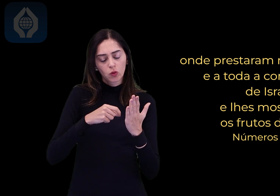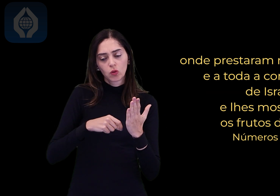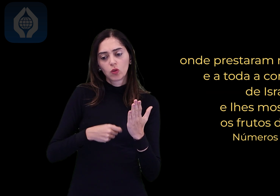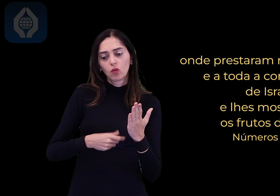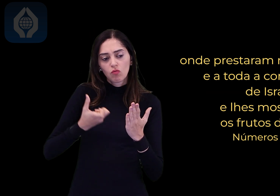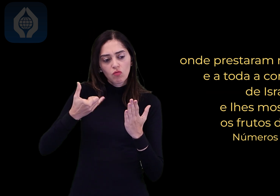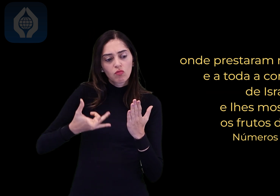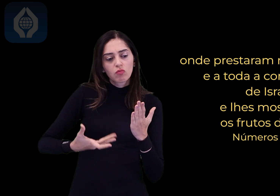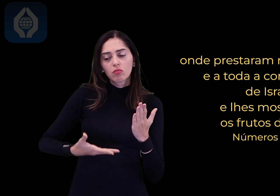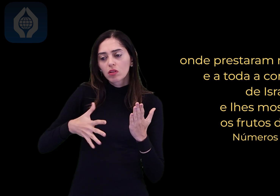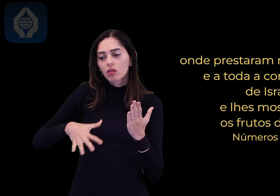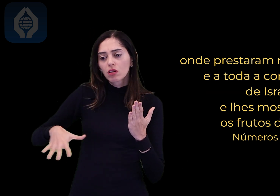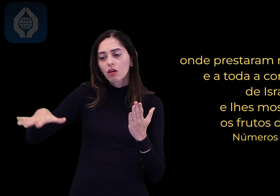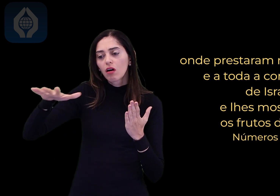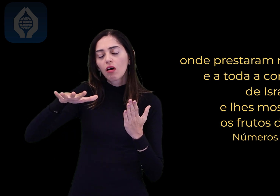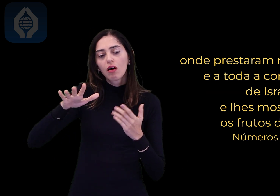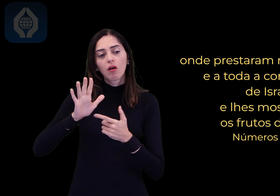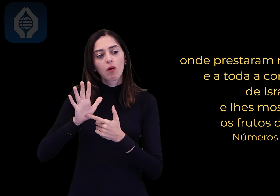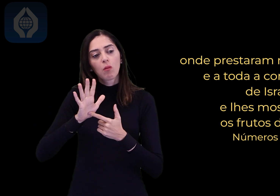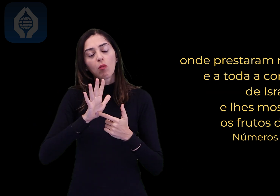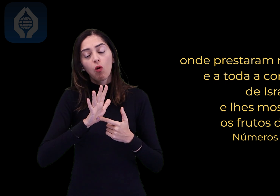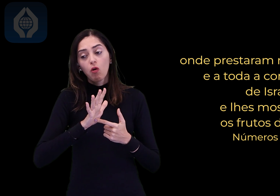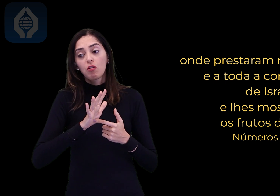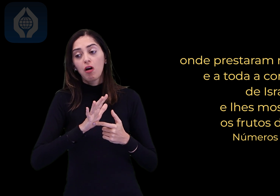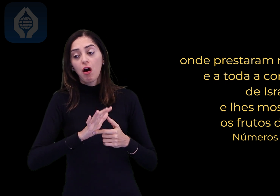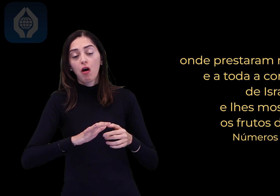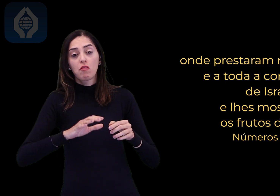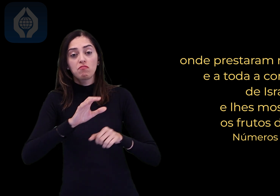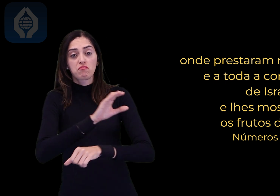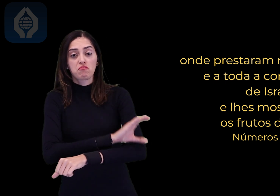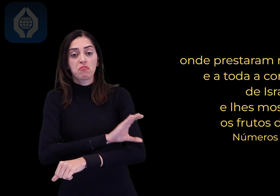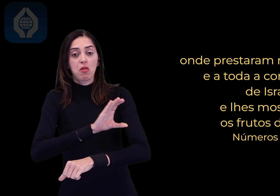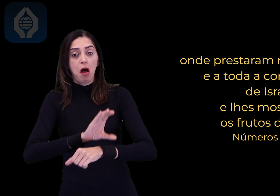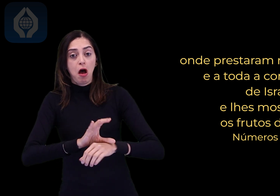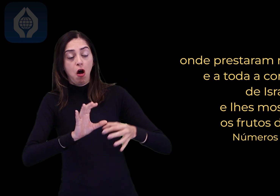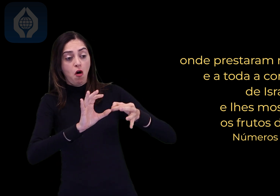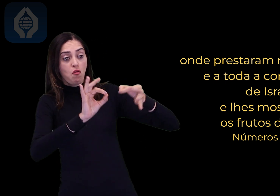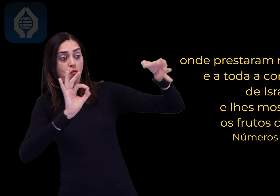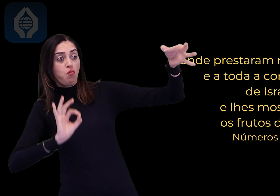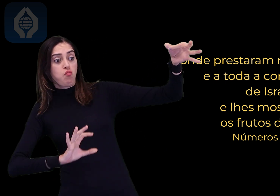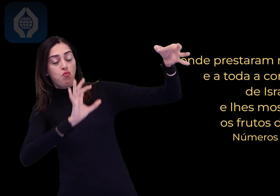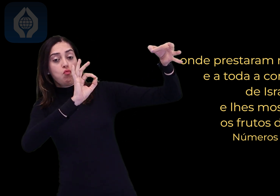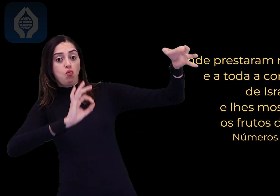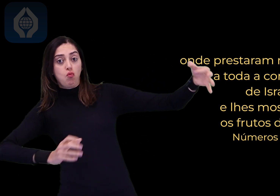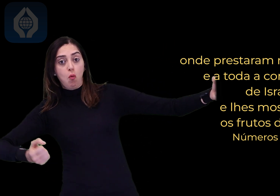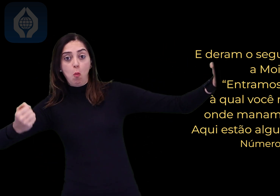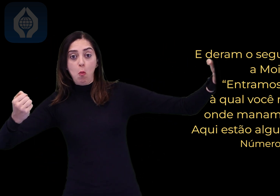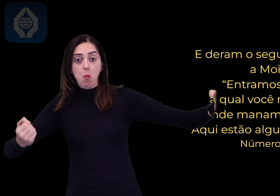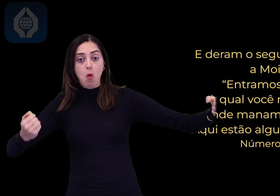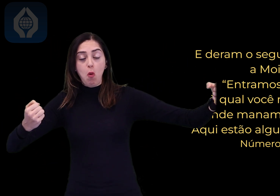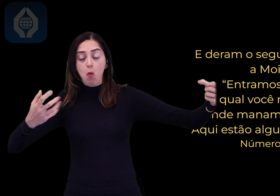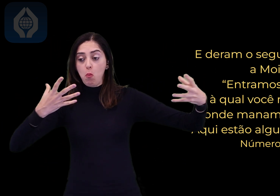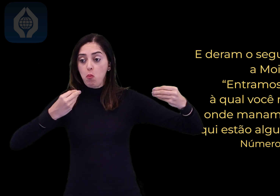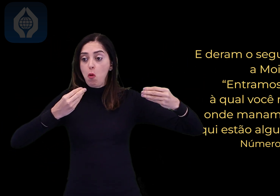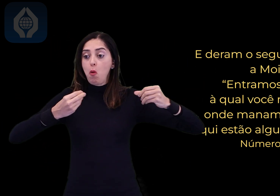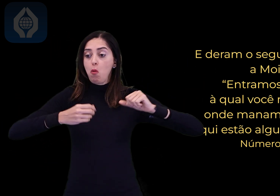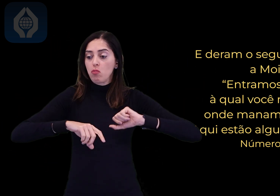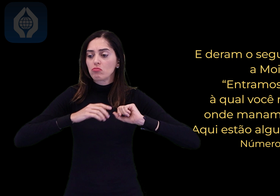onde prestaram um relatório a eles e a toda a comunidade de Israel e lhes mostraram os frutos da terra. E deram o seguinte relatório